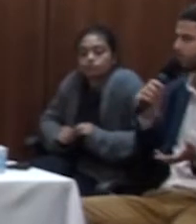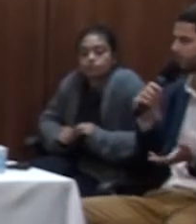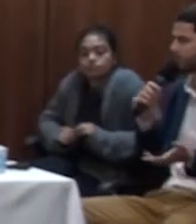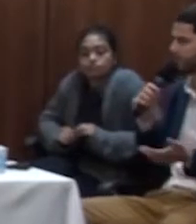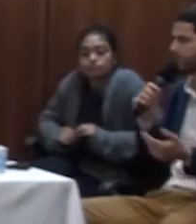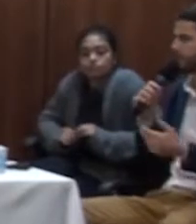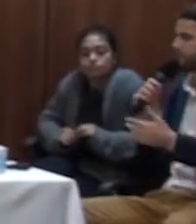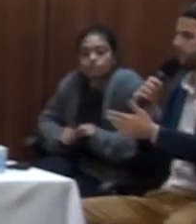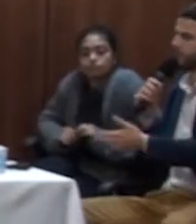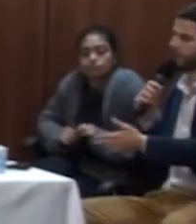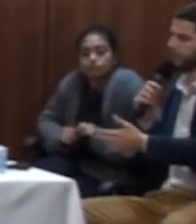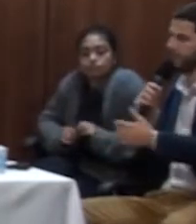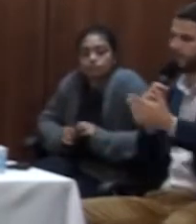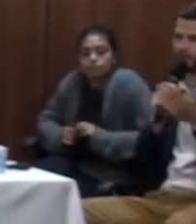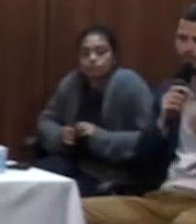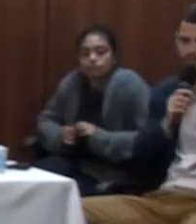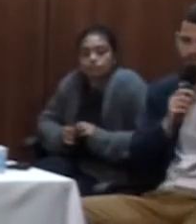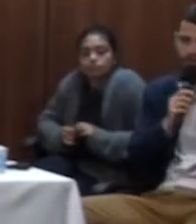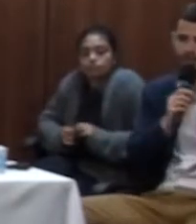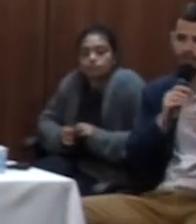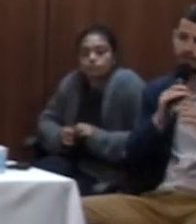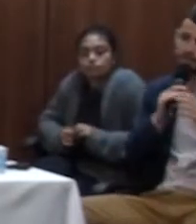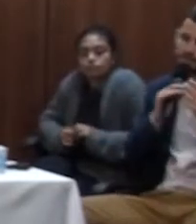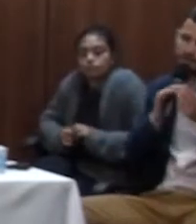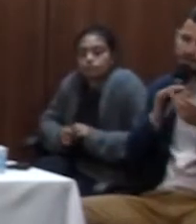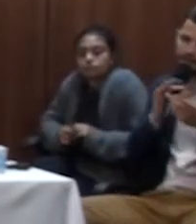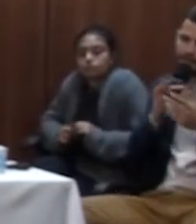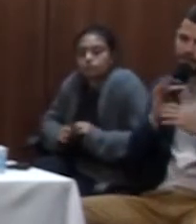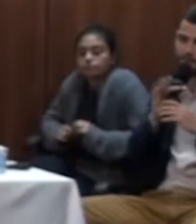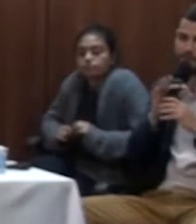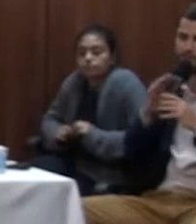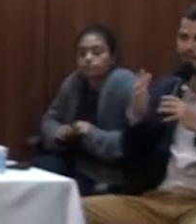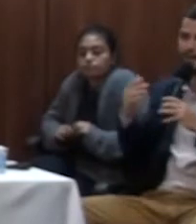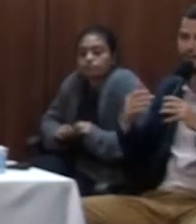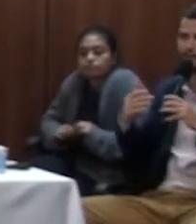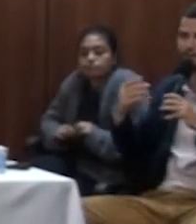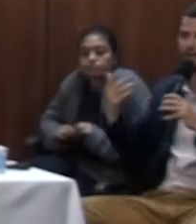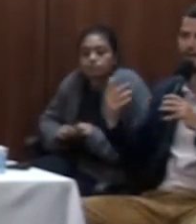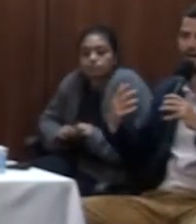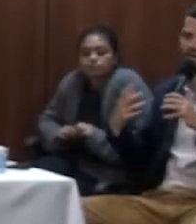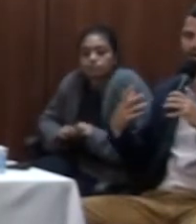filas autônomas, uma fila do HC, uma outra fila. Na verdade, a fila